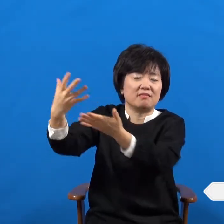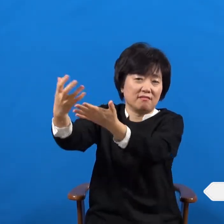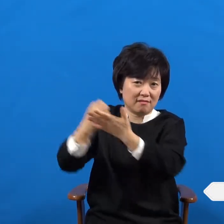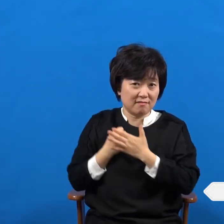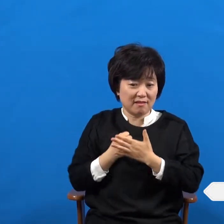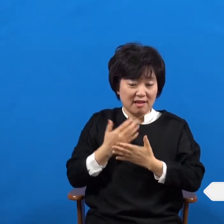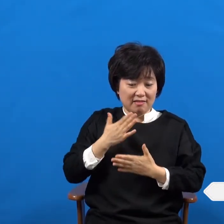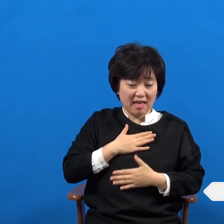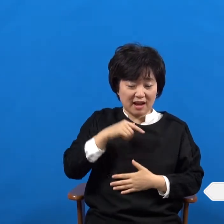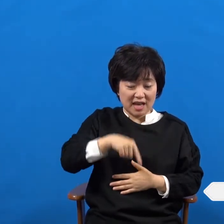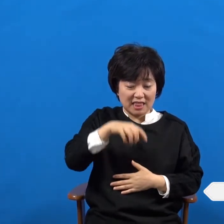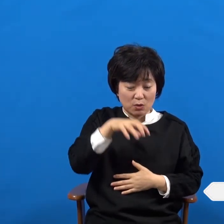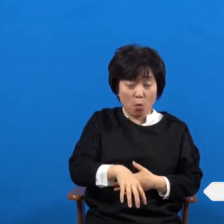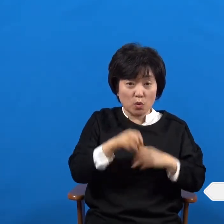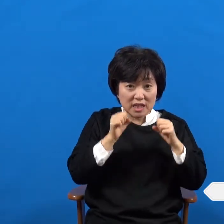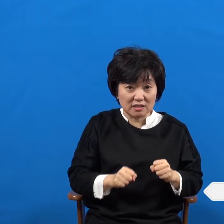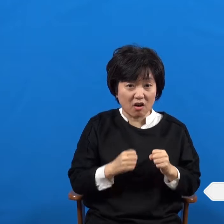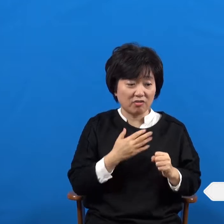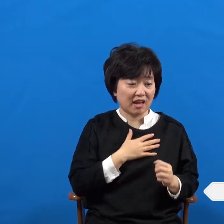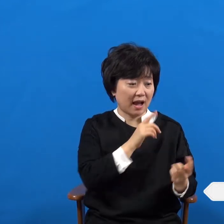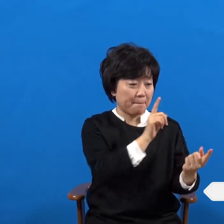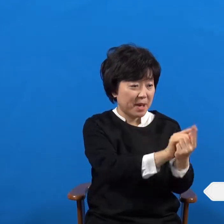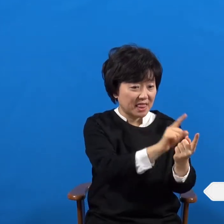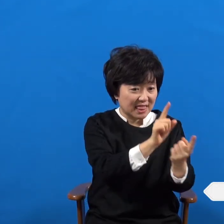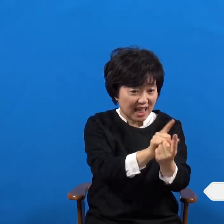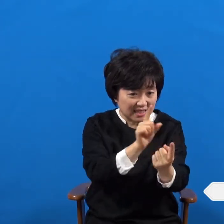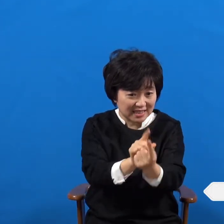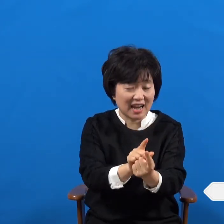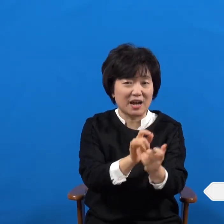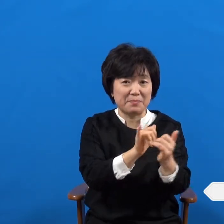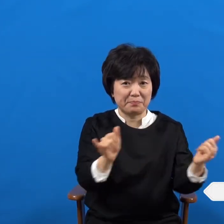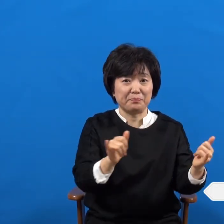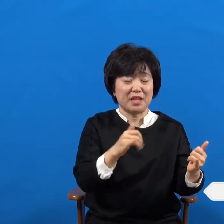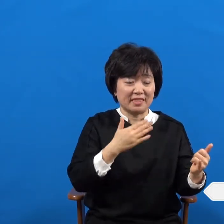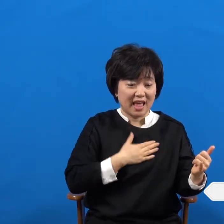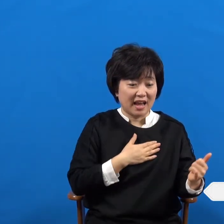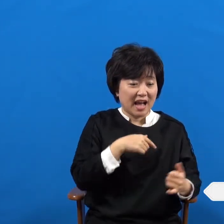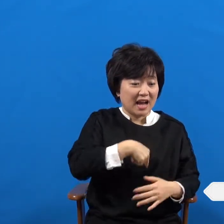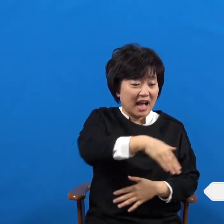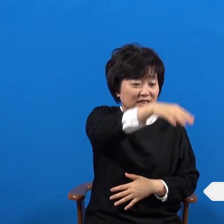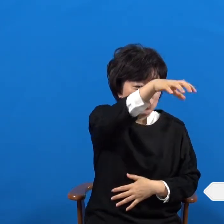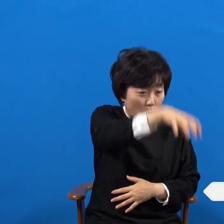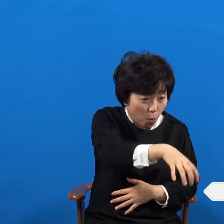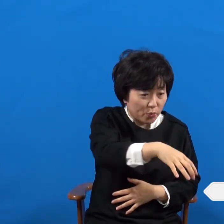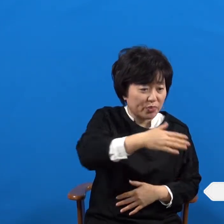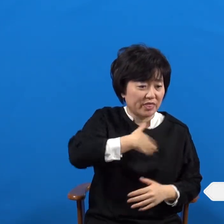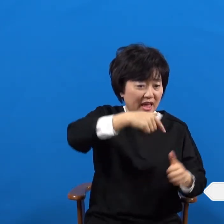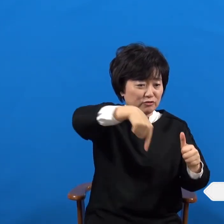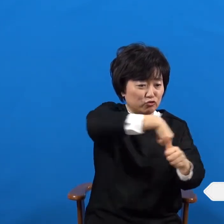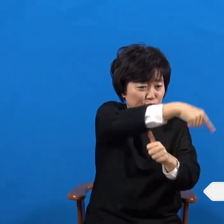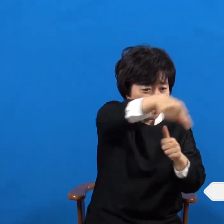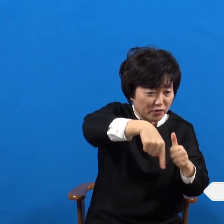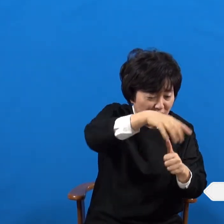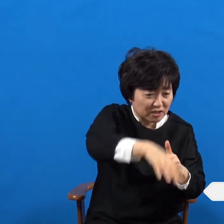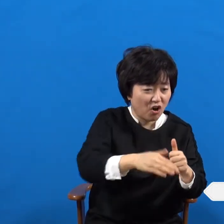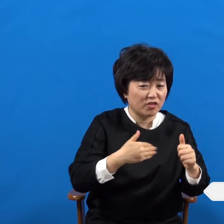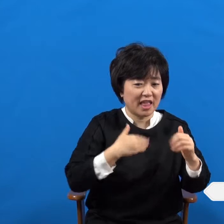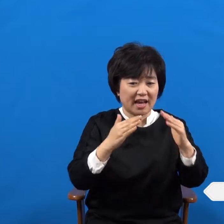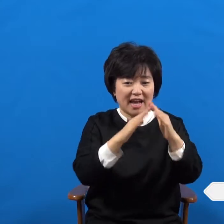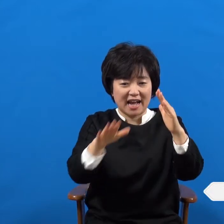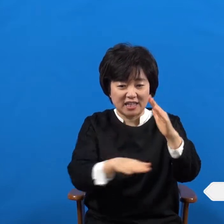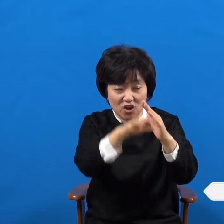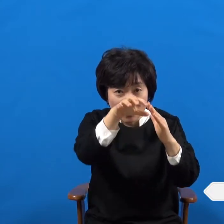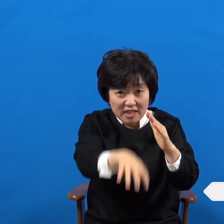있는 곳에서, 내가 만나는 사람들과, 내가 지나는 곳과, 우리의 주변에서, 우리의